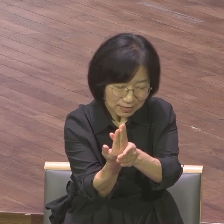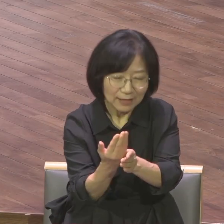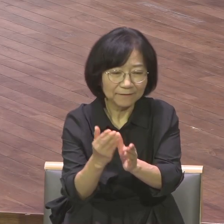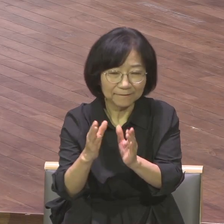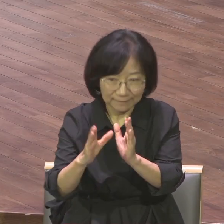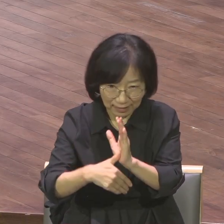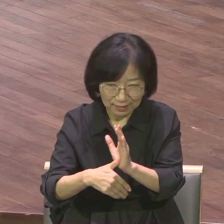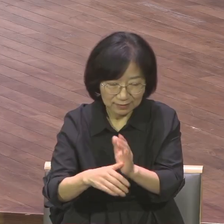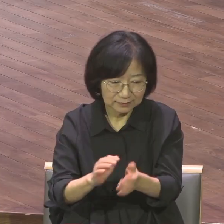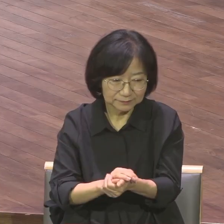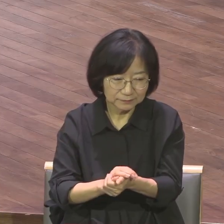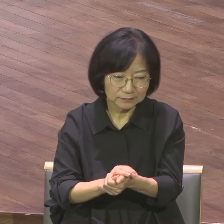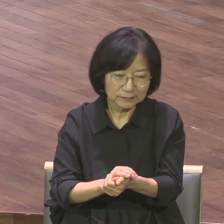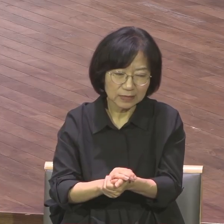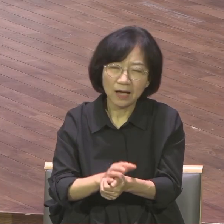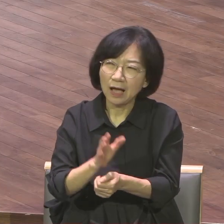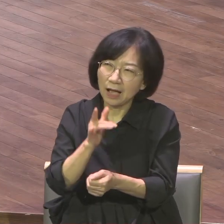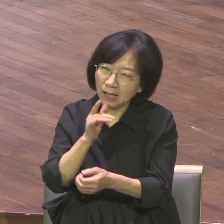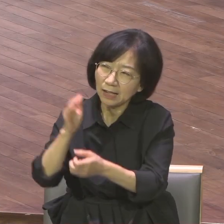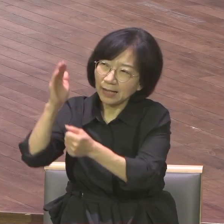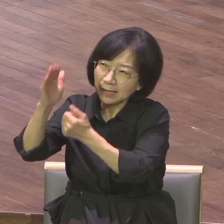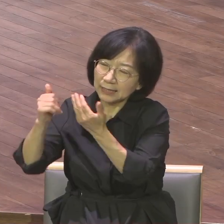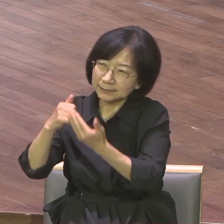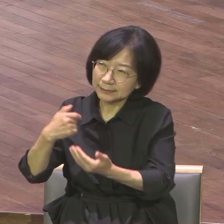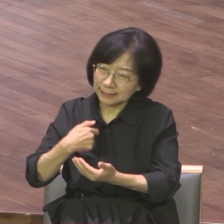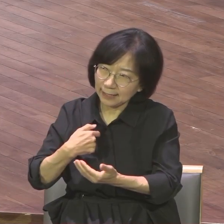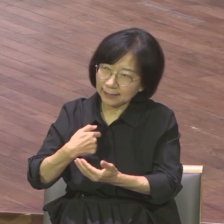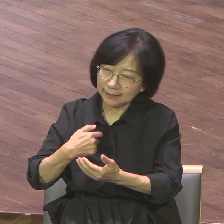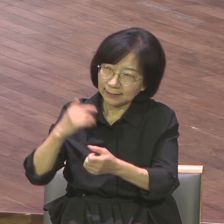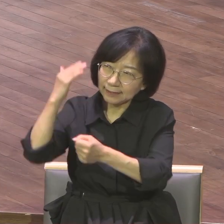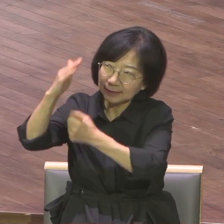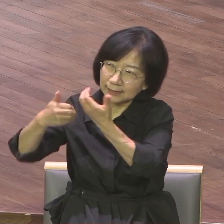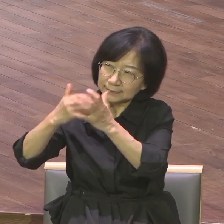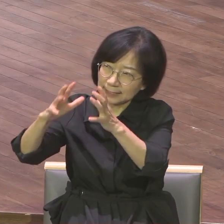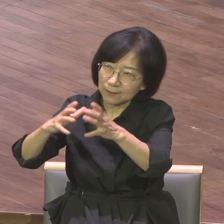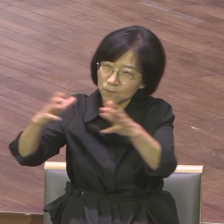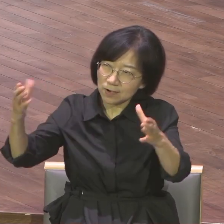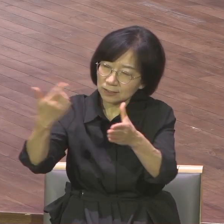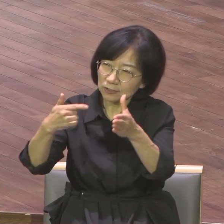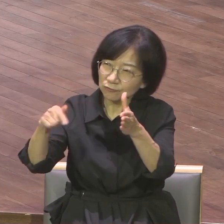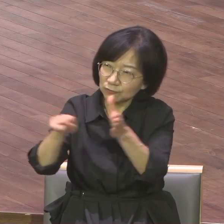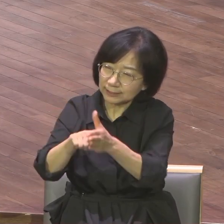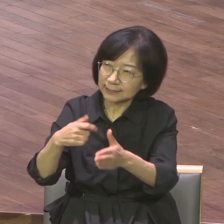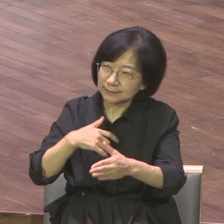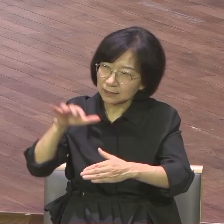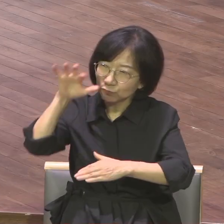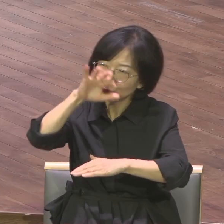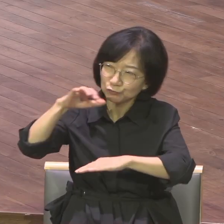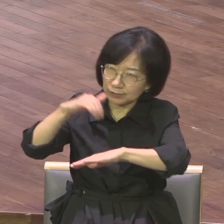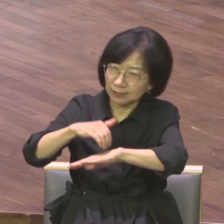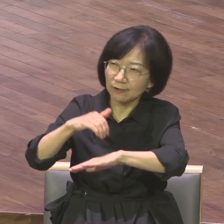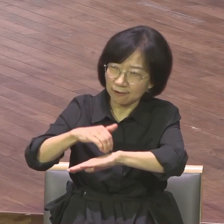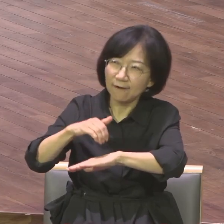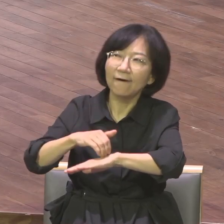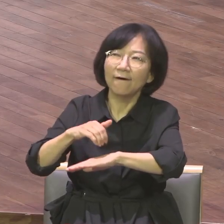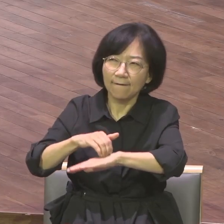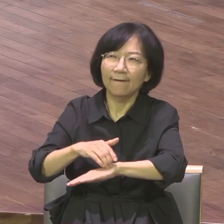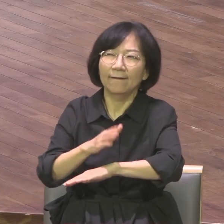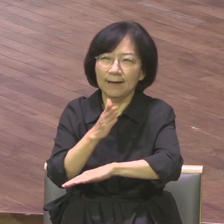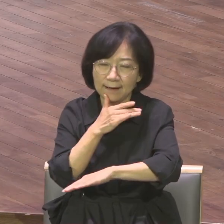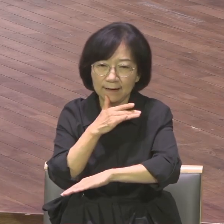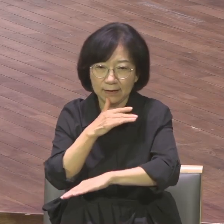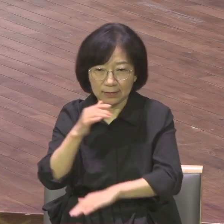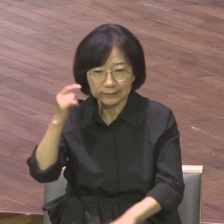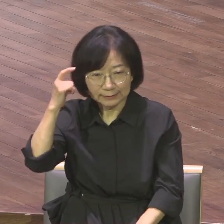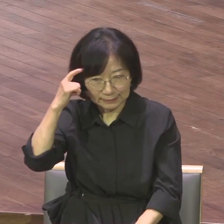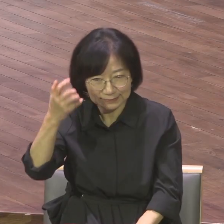확장을 위하여 하나님이 준비시키는 것이라고. 그것이 하나님의 본심이에요. 아멘.